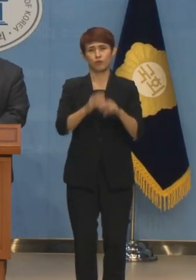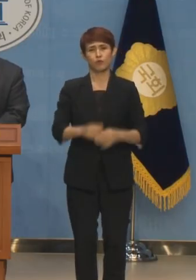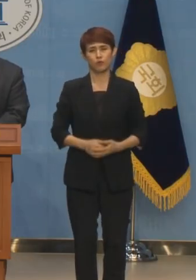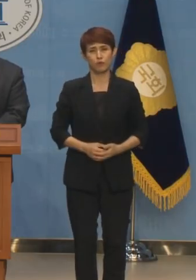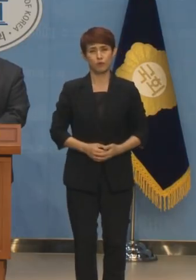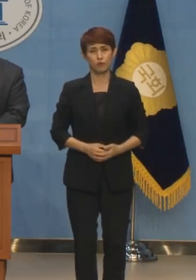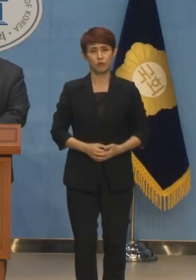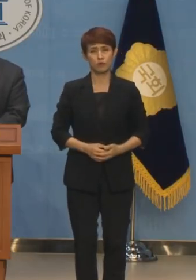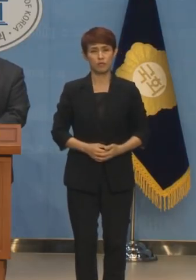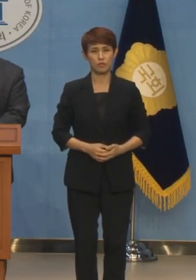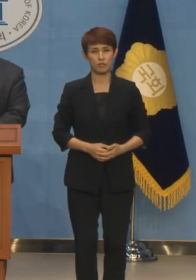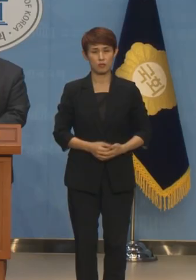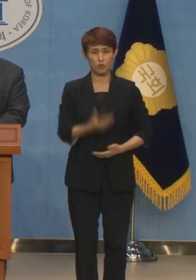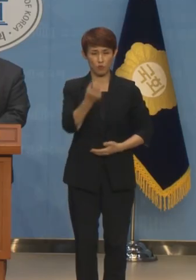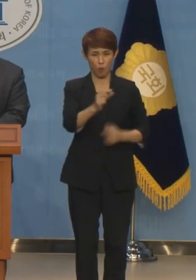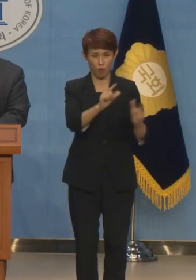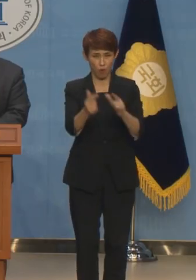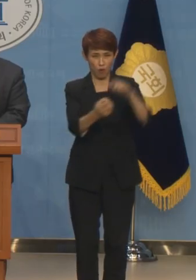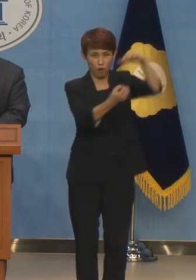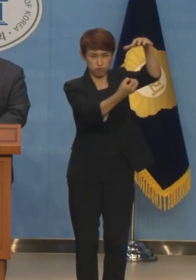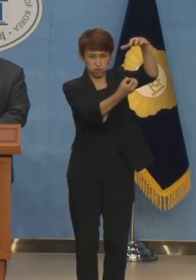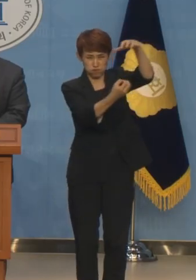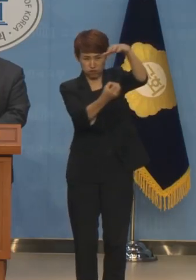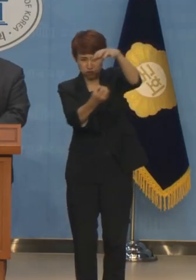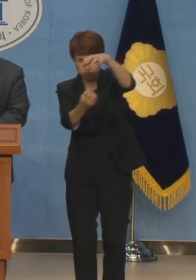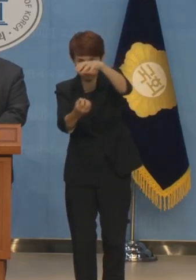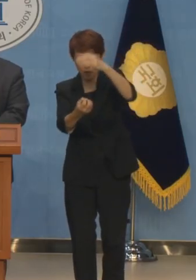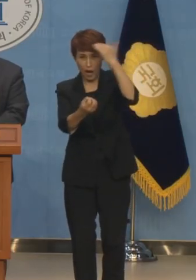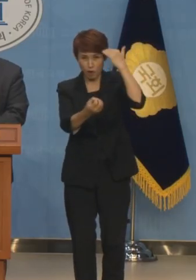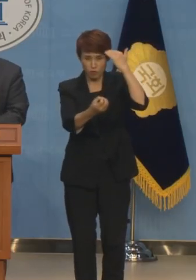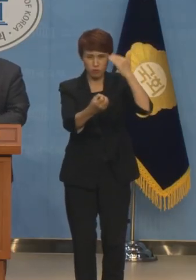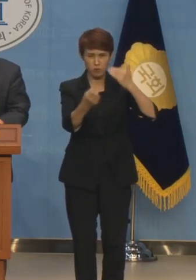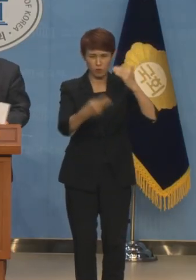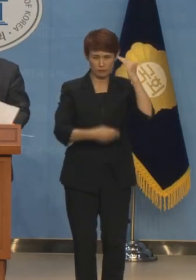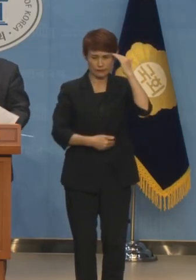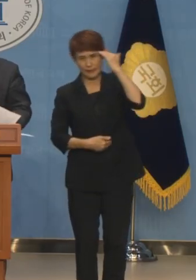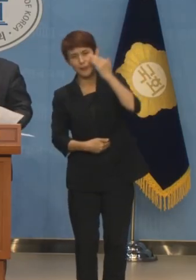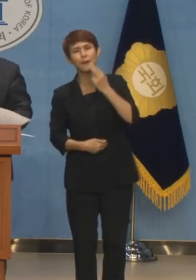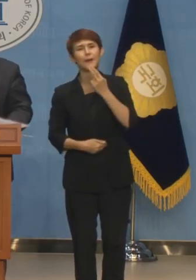정부는 오물풍선이 더 이상 우리 대한민국 땅을 유린할 수 없도록